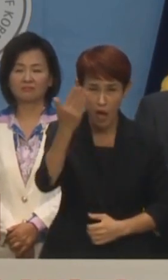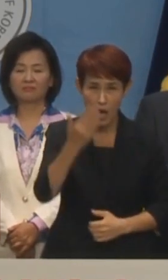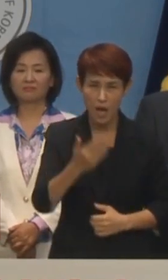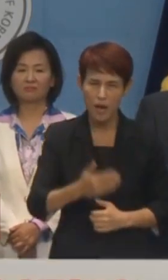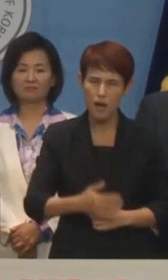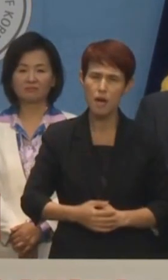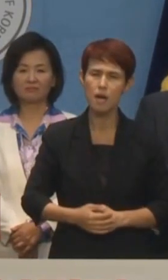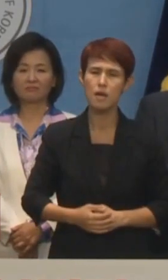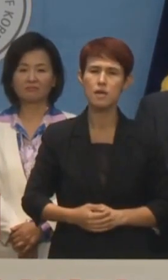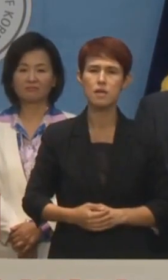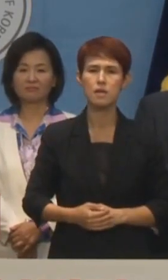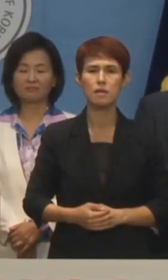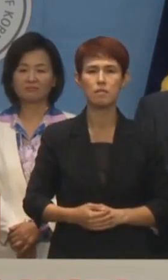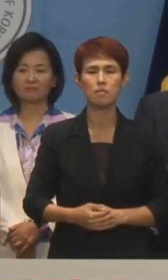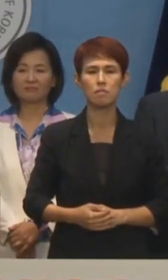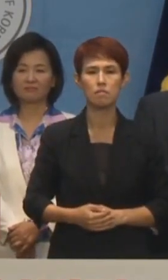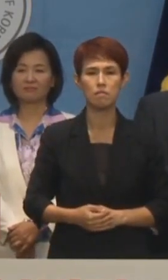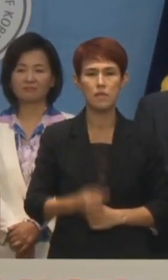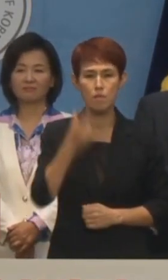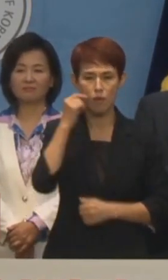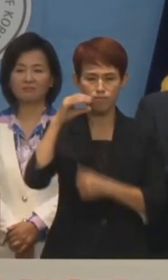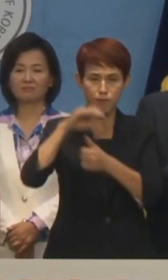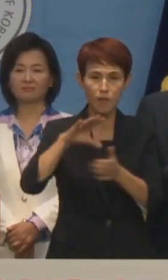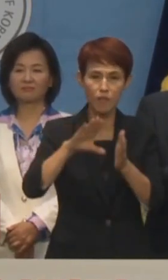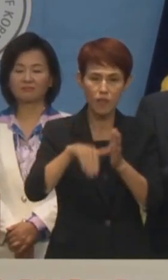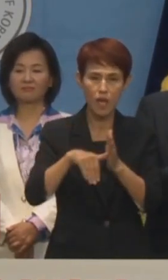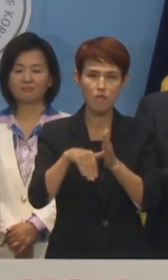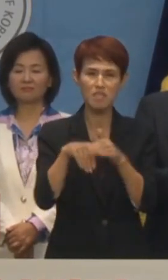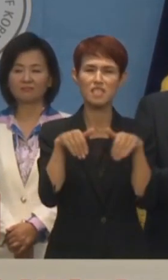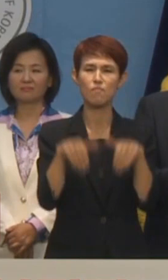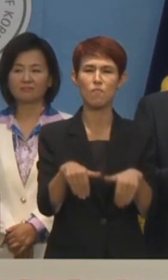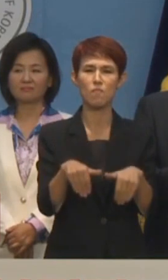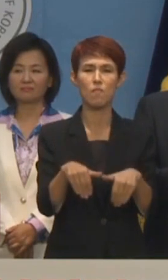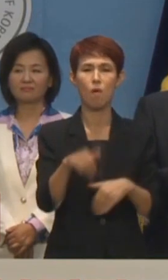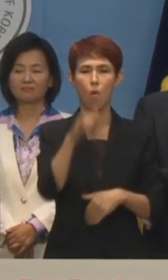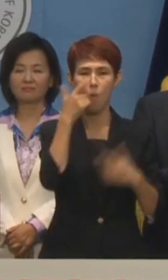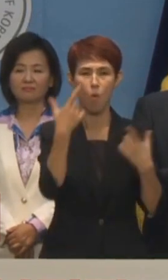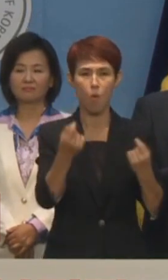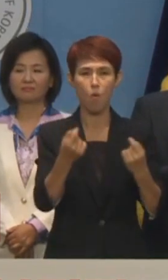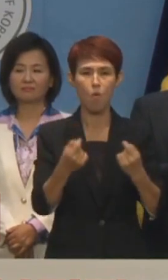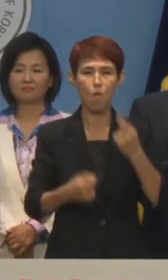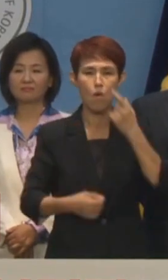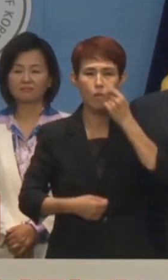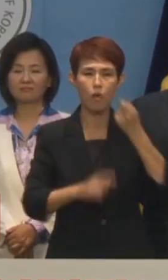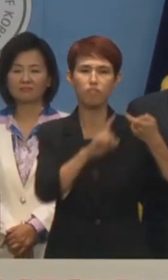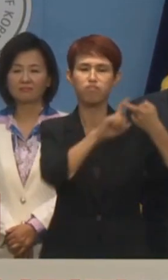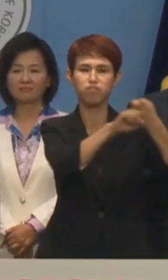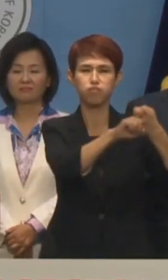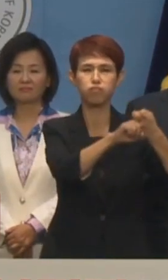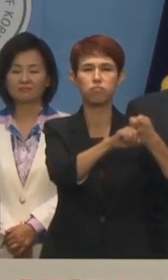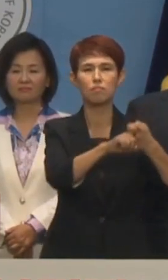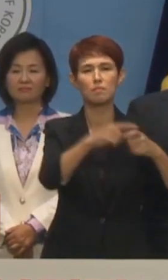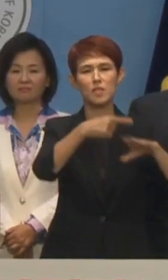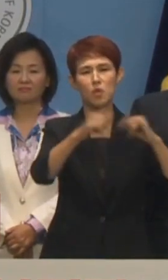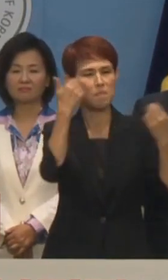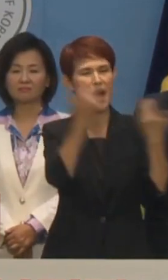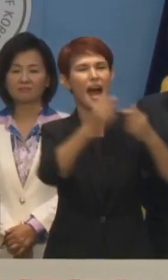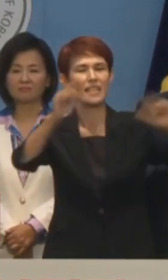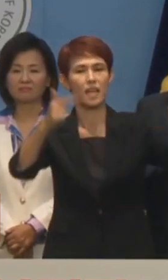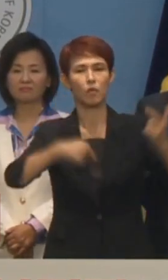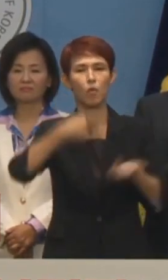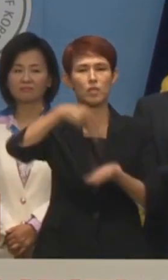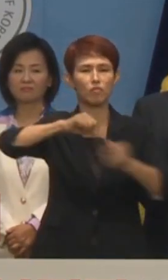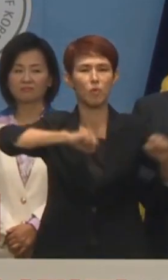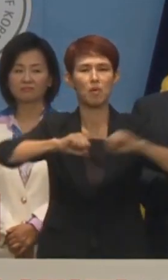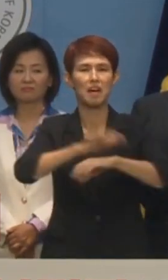일본의 식민이고 1948년 8월 15일이 건국절이라고 내세우며 친일은 반민족이 아니고 독립운동은 헛된